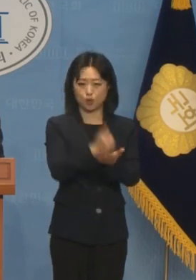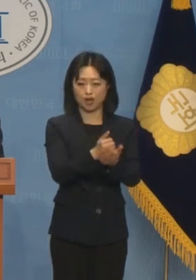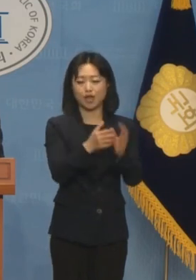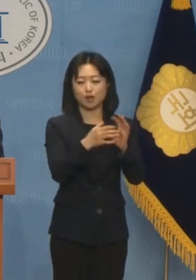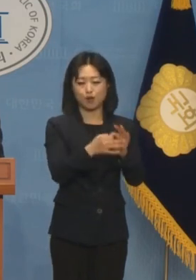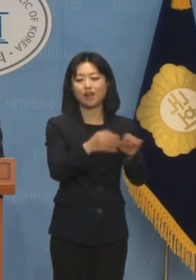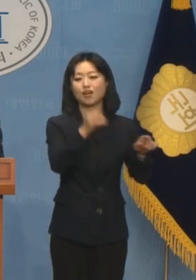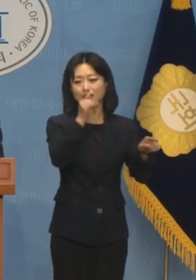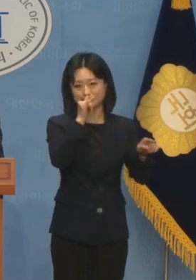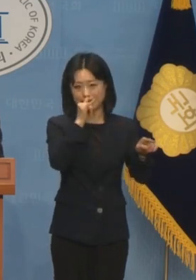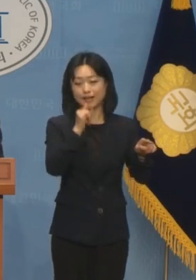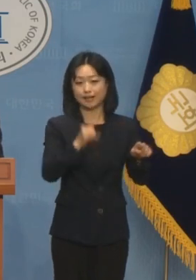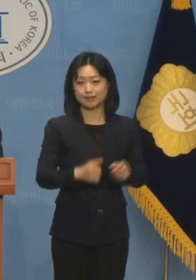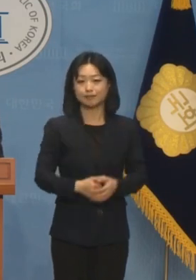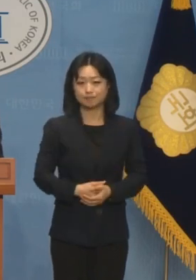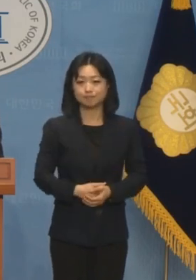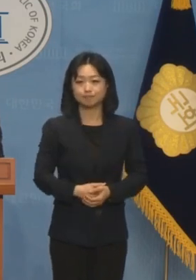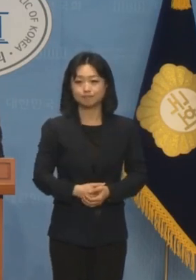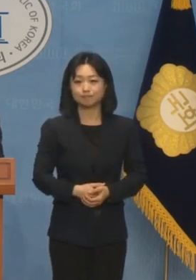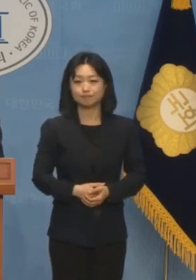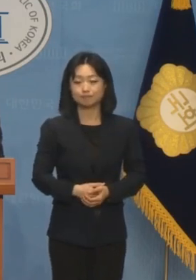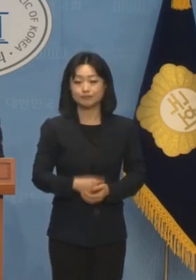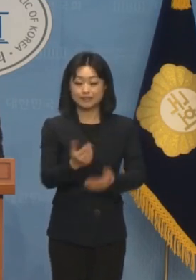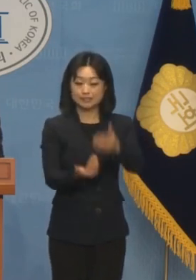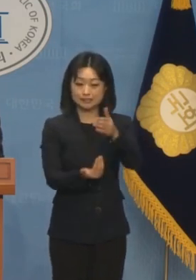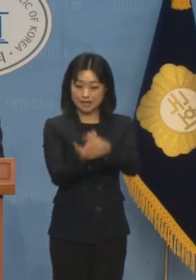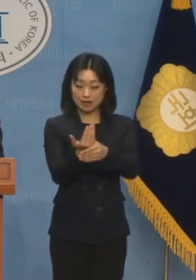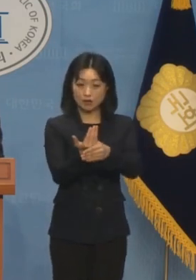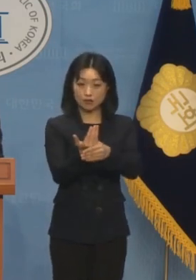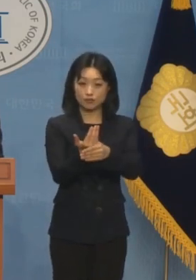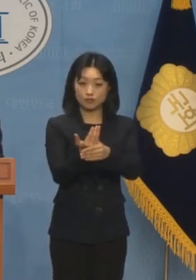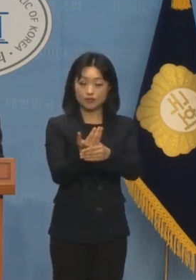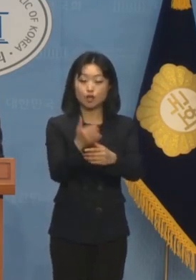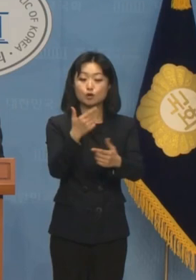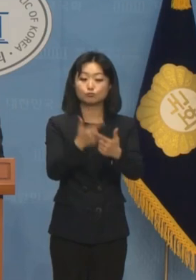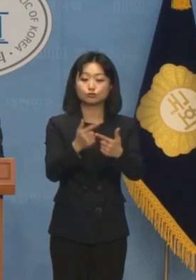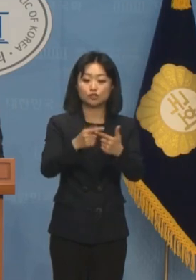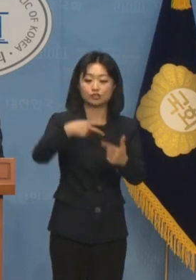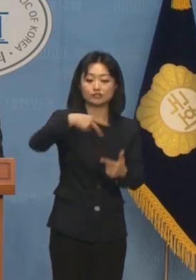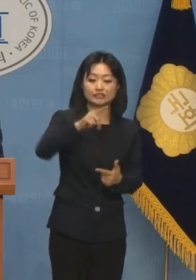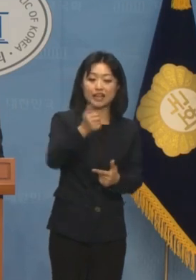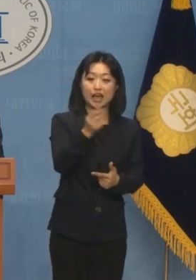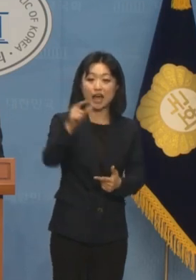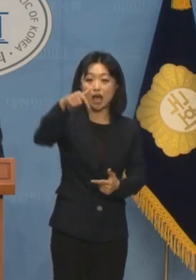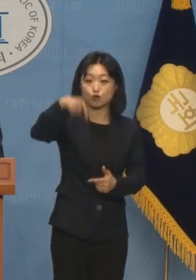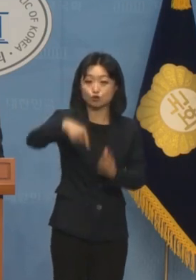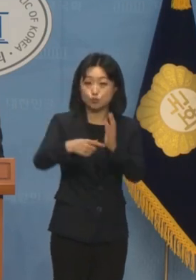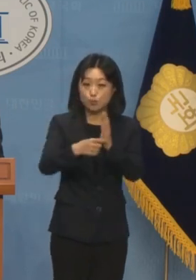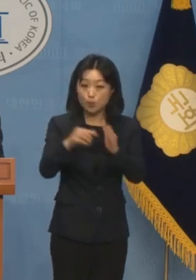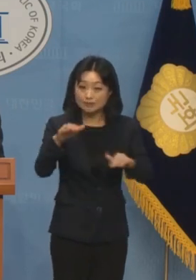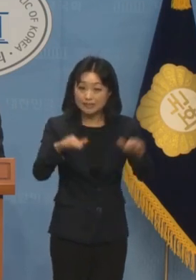해당될 가능성이 큽니다. 이 사건이 발생한 부산 사하구의 득표 차이는